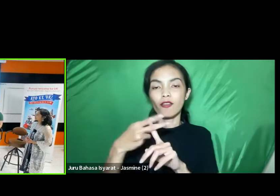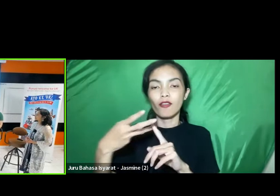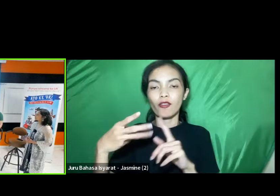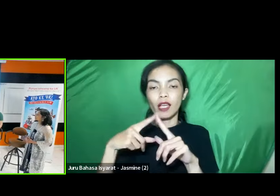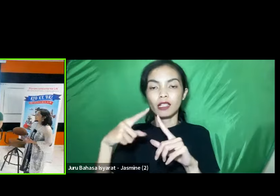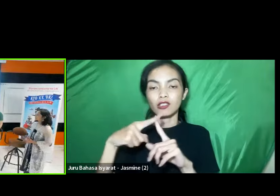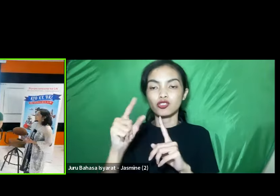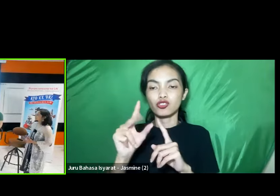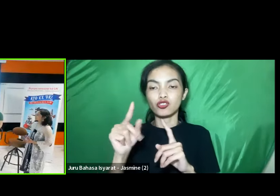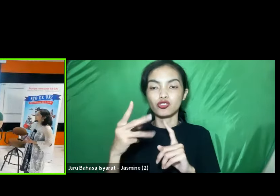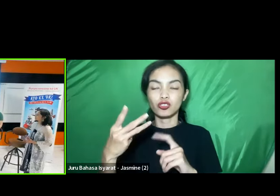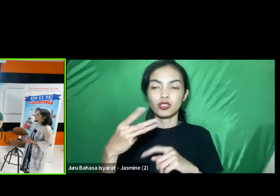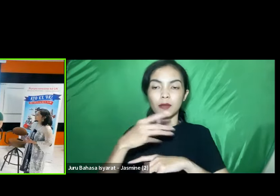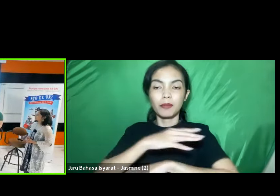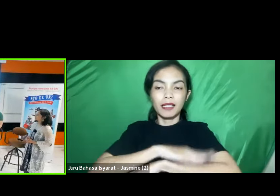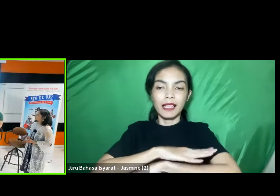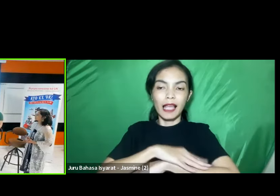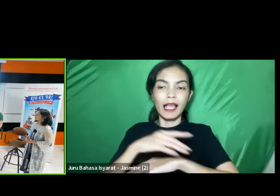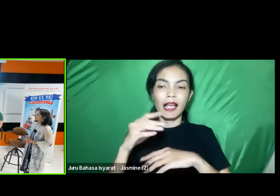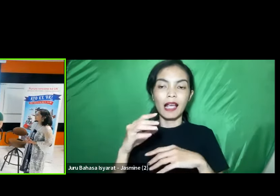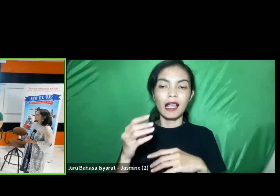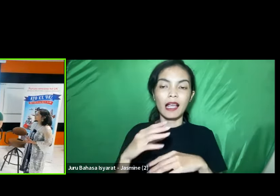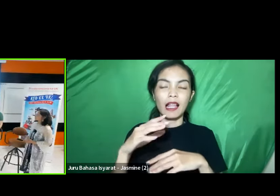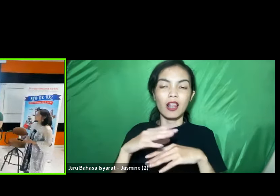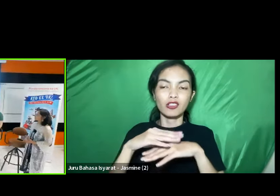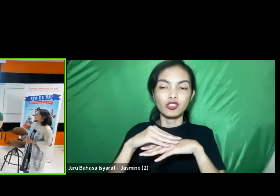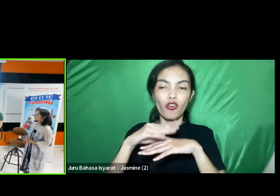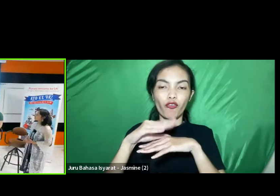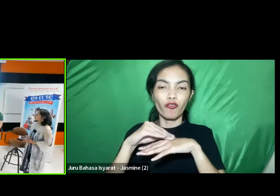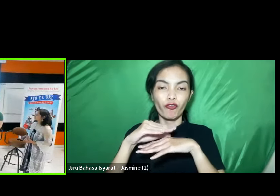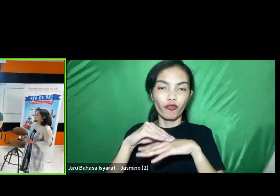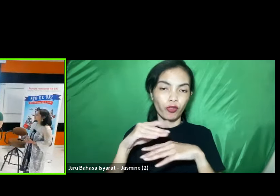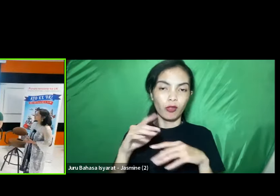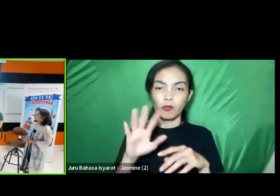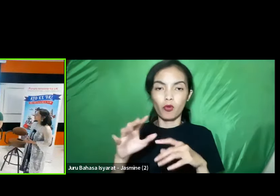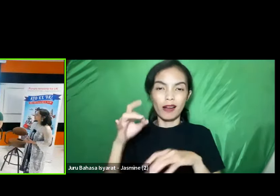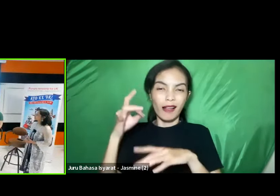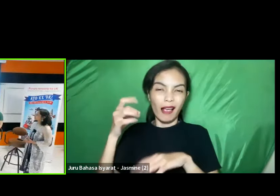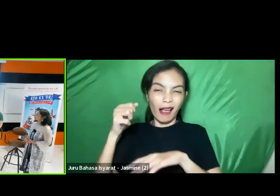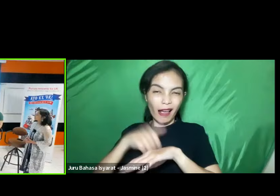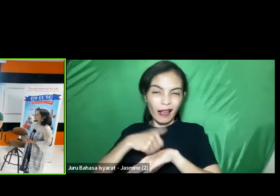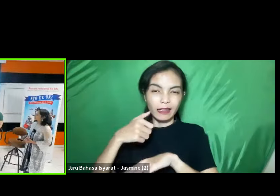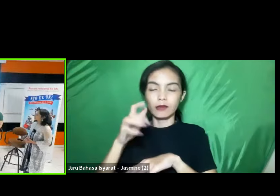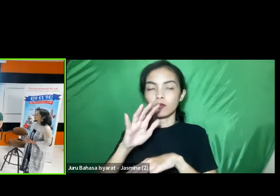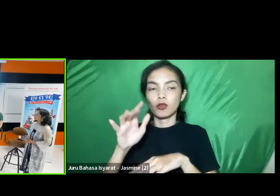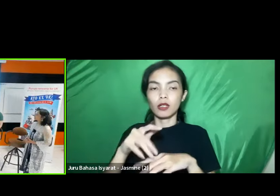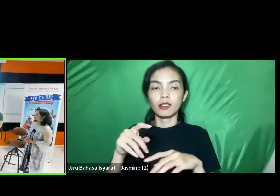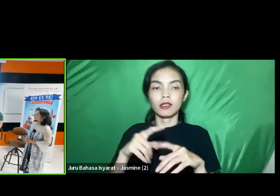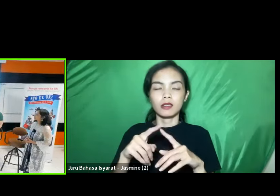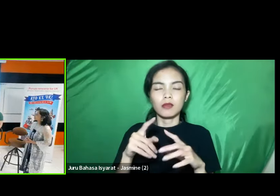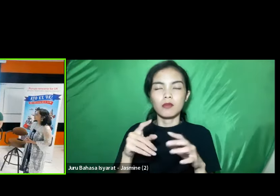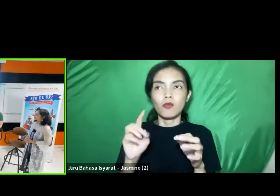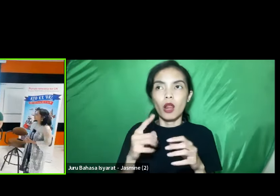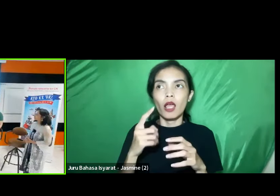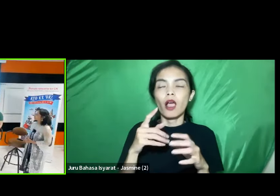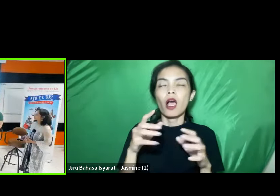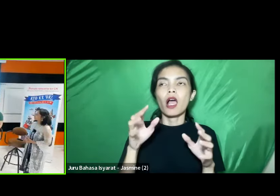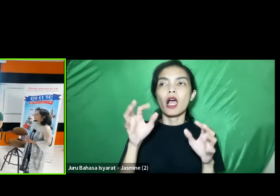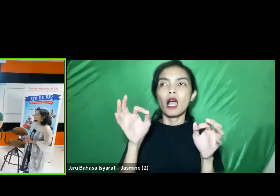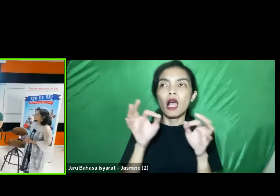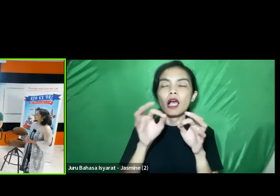ya yang seperti dokumenter Nah itu mulai agak dekat tuh nah Ketika saya ditanya kenapa kemudian film